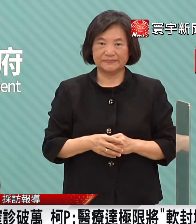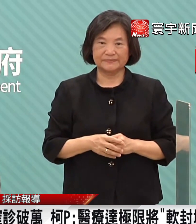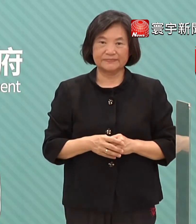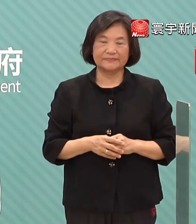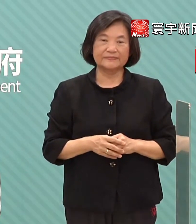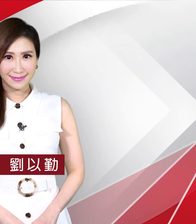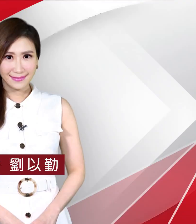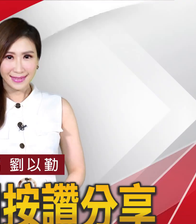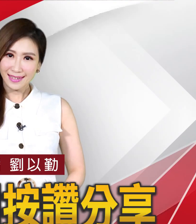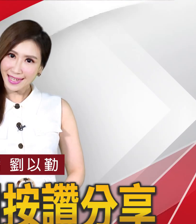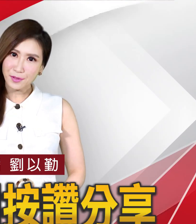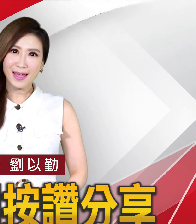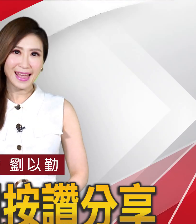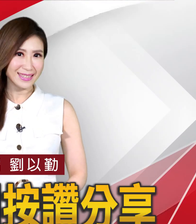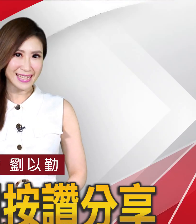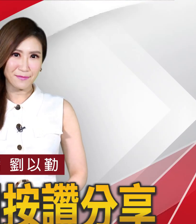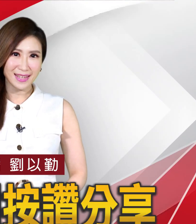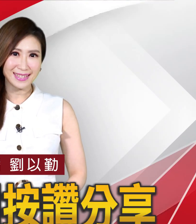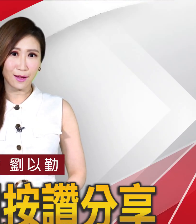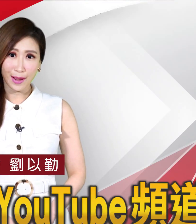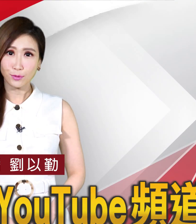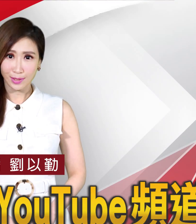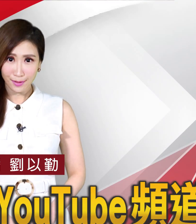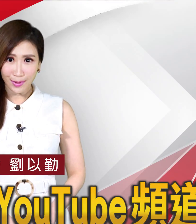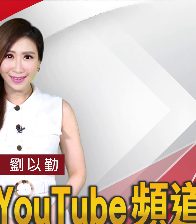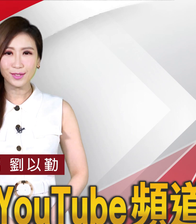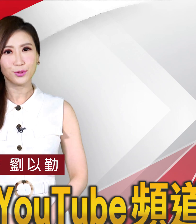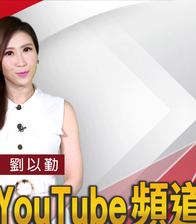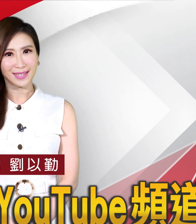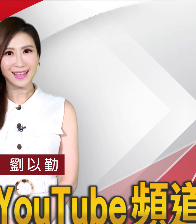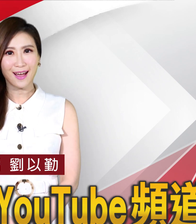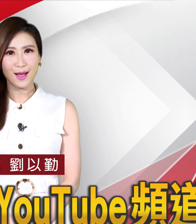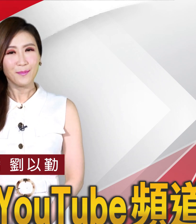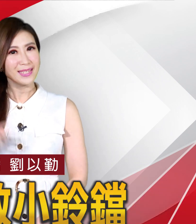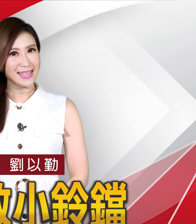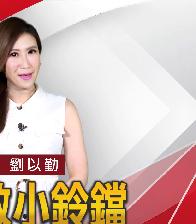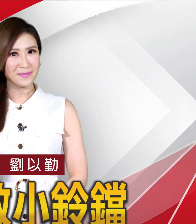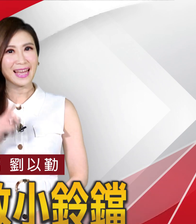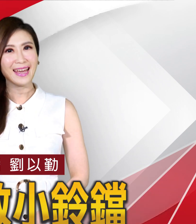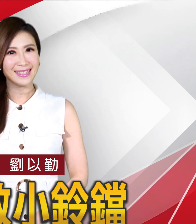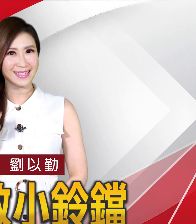道。 请订阅、按赞、分享环宇新闻 YouTube 频道，